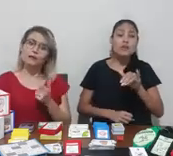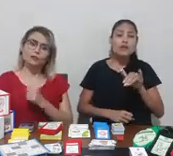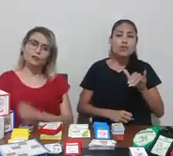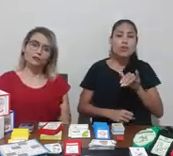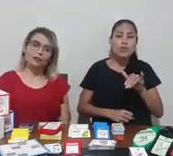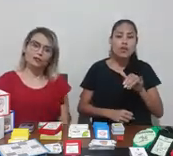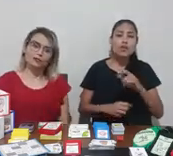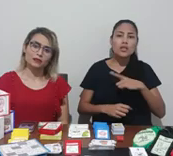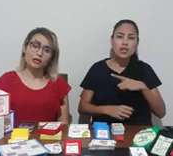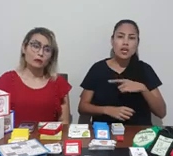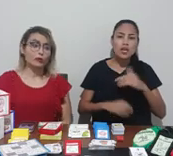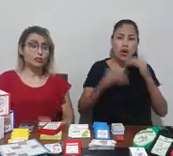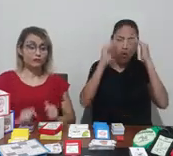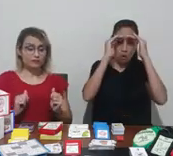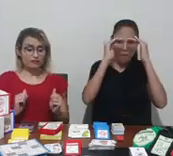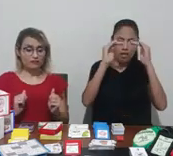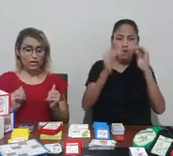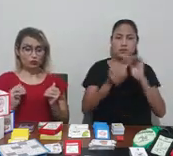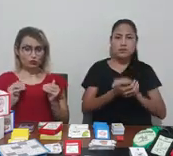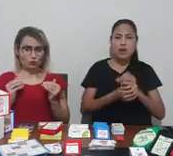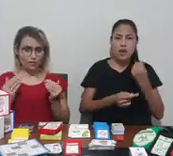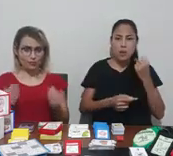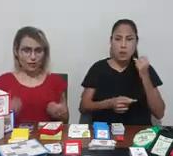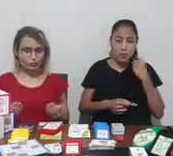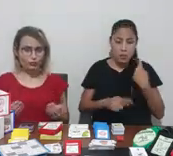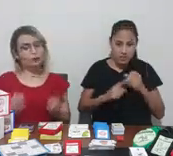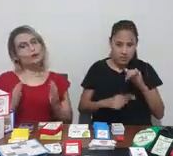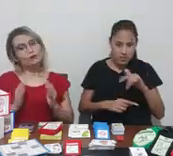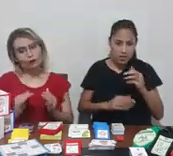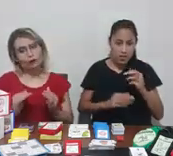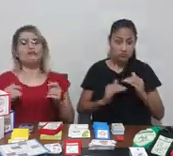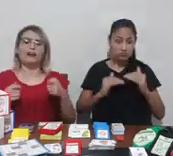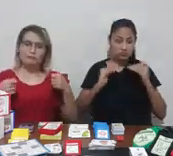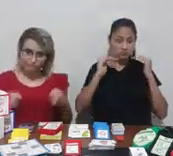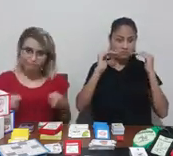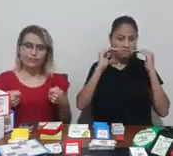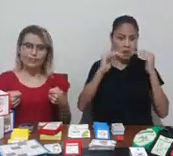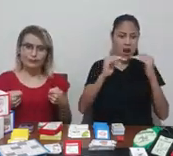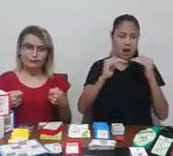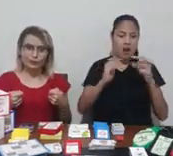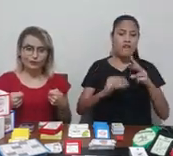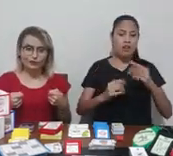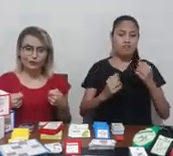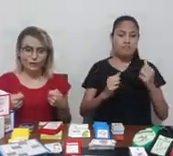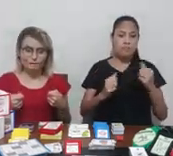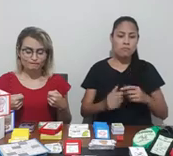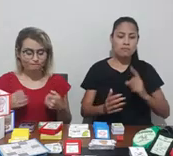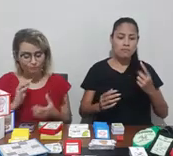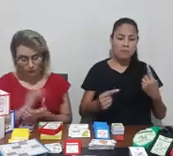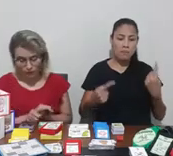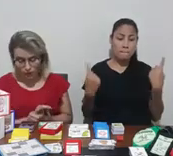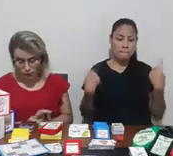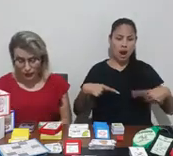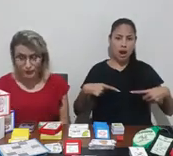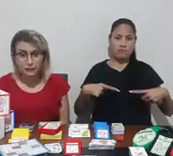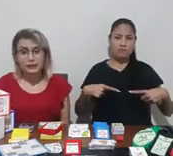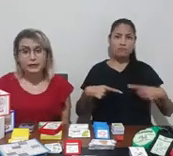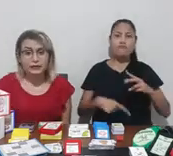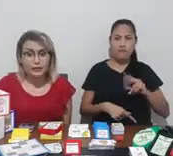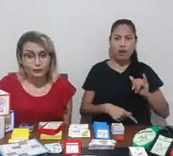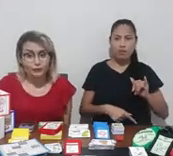ele possa te obedecer. Porque se você falar num tom mais alto, o TOD vai bater de frente com você.